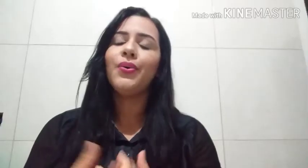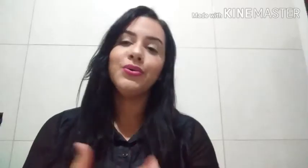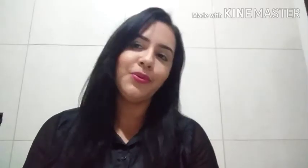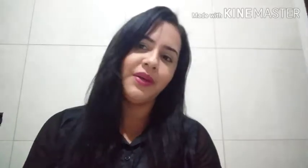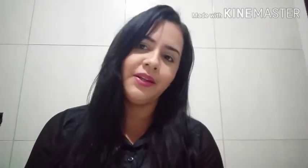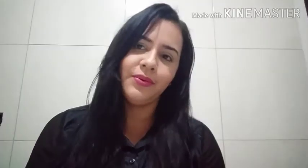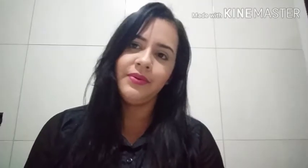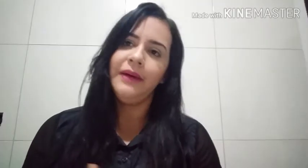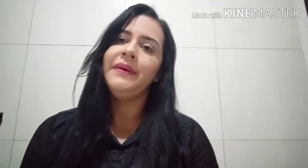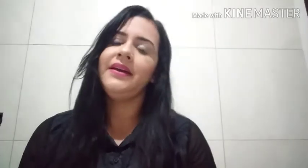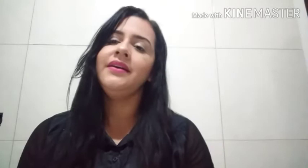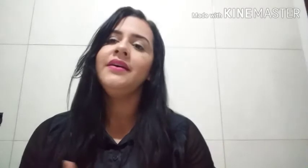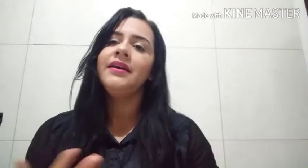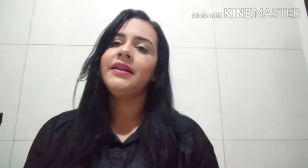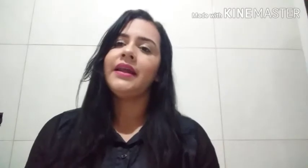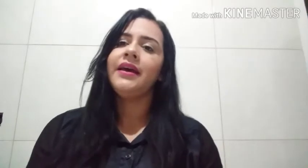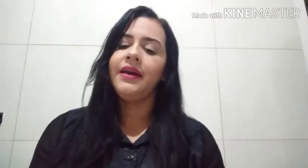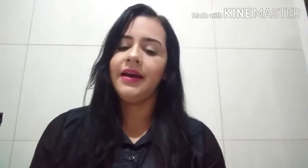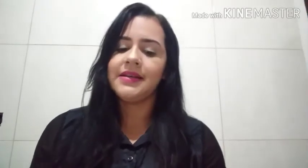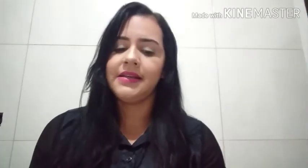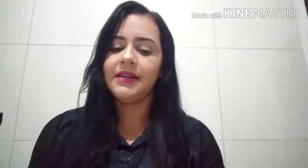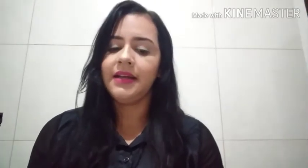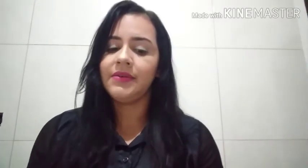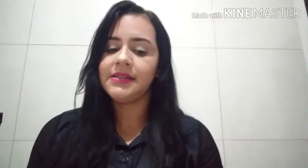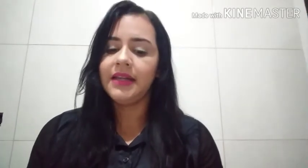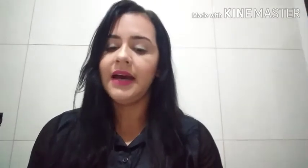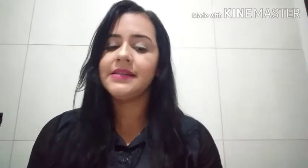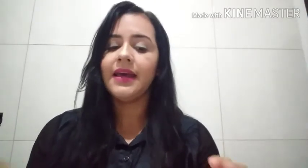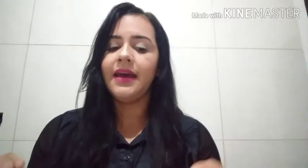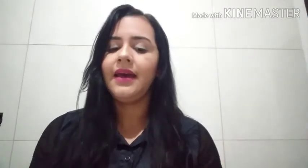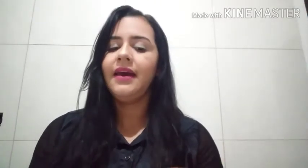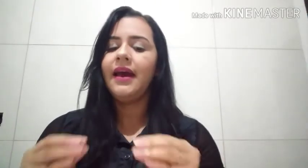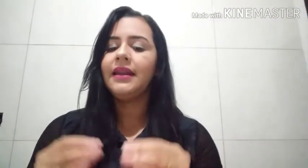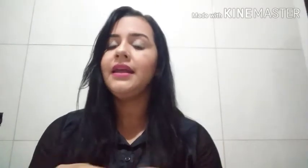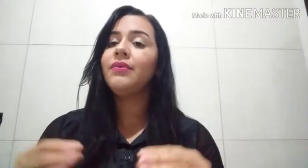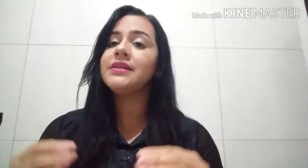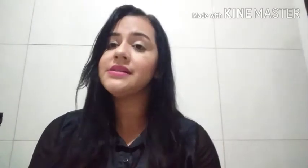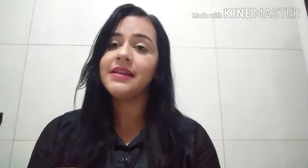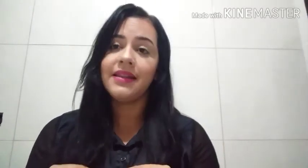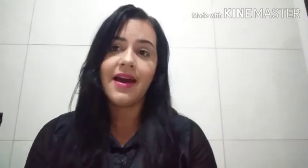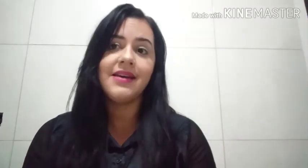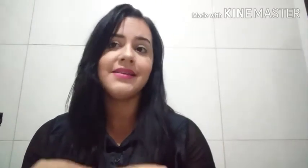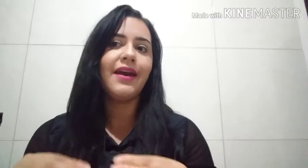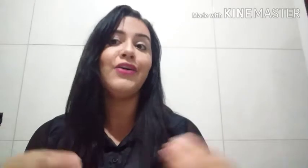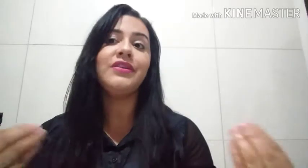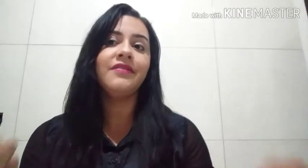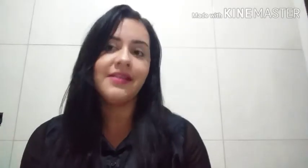Outro mito também, né, acerca da língua de sinais é a língua de sinais é